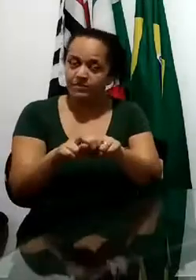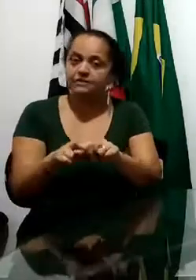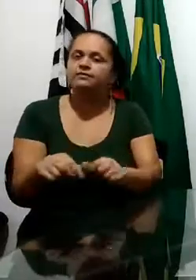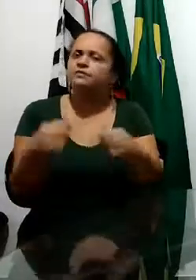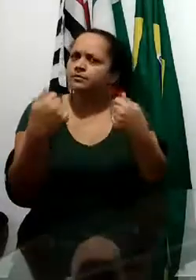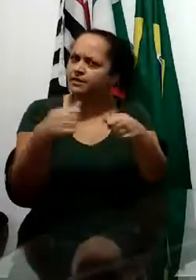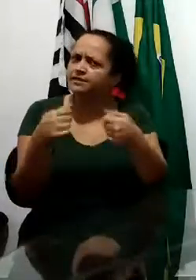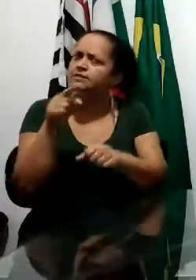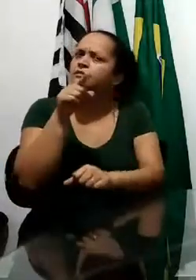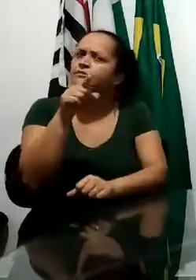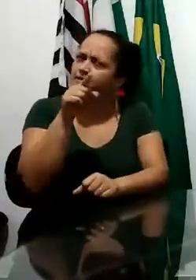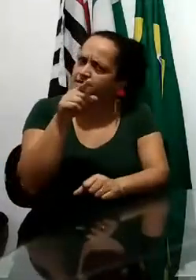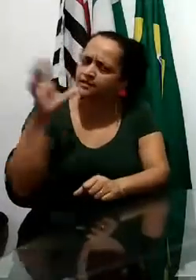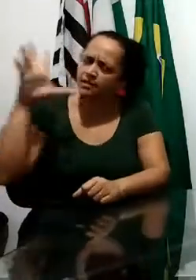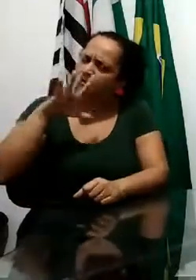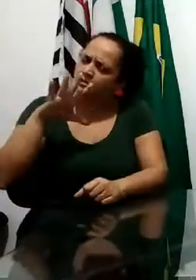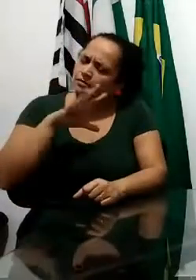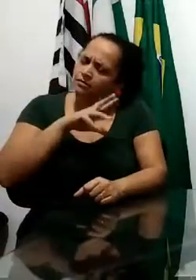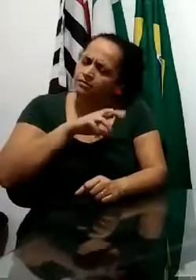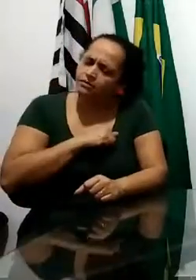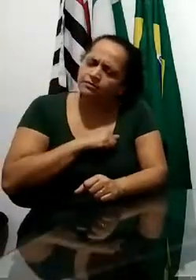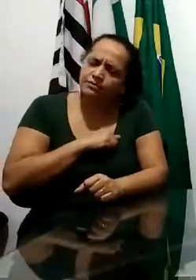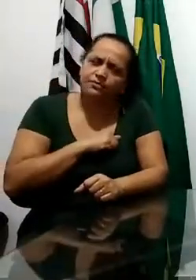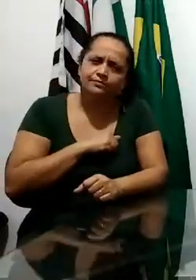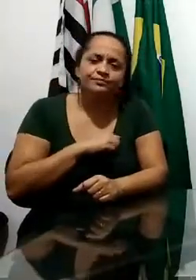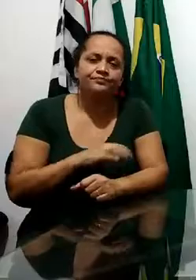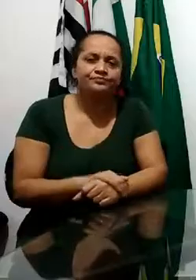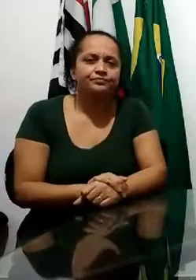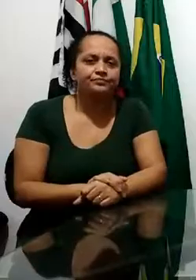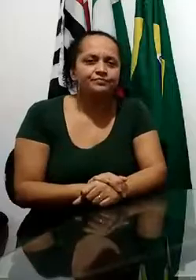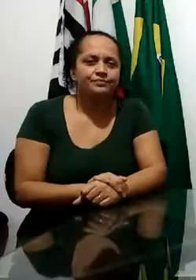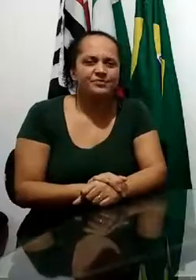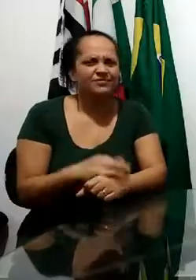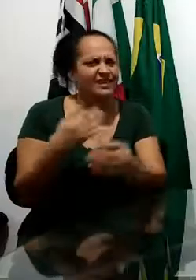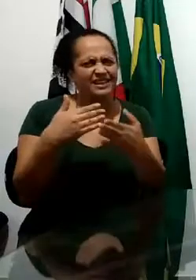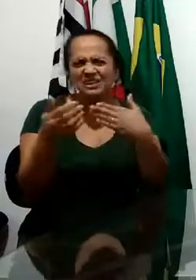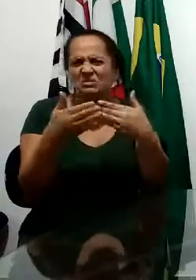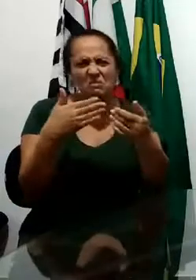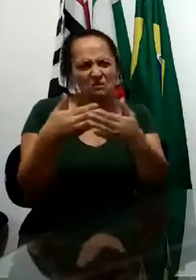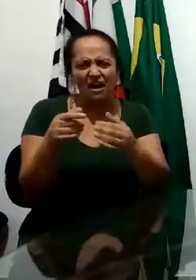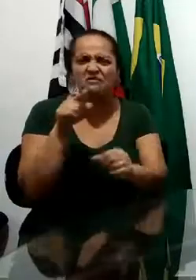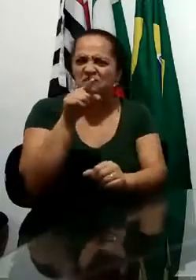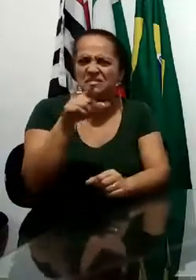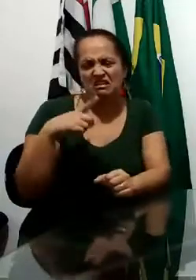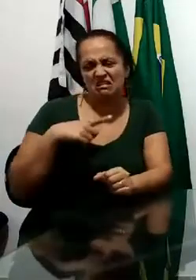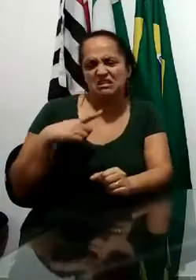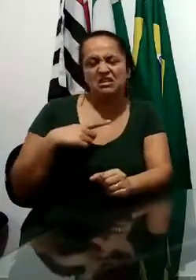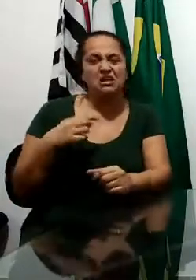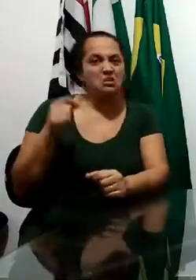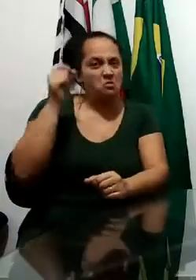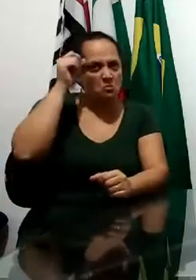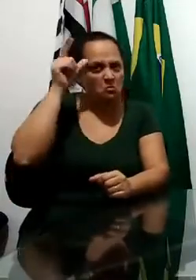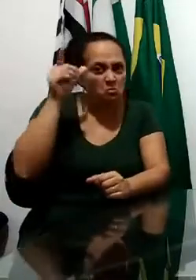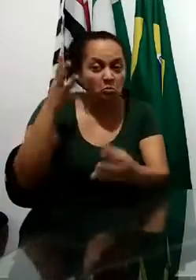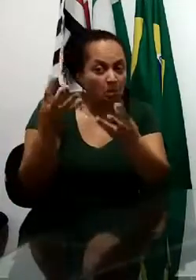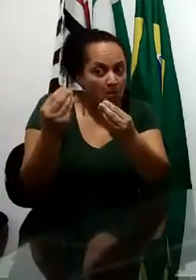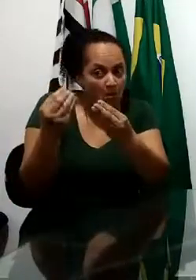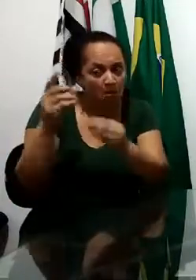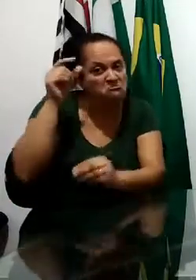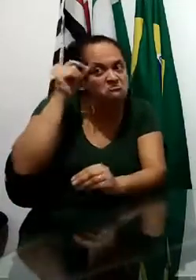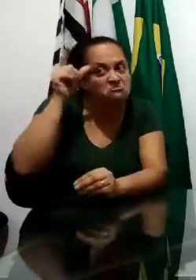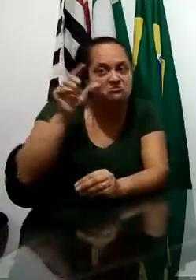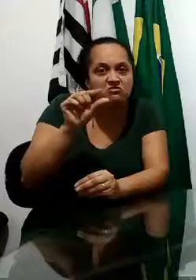exortar você em amor, Não importa se você tem muita cultura ou pouca cultura, se você